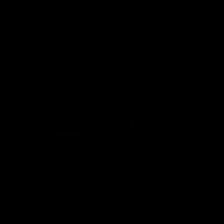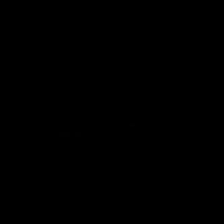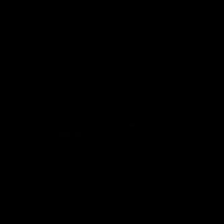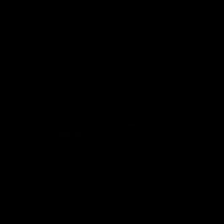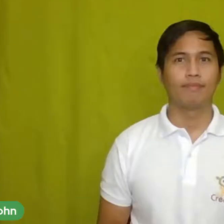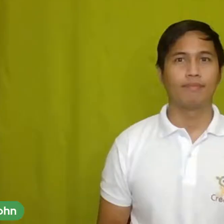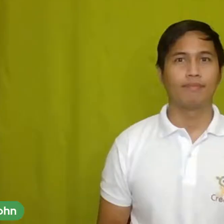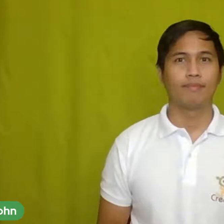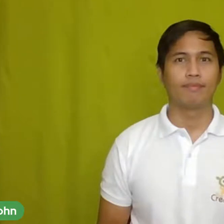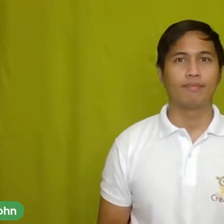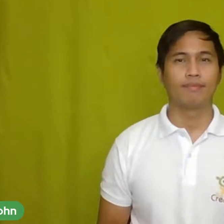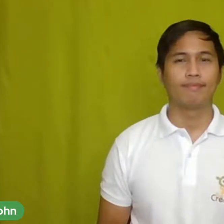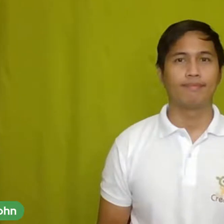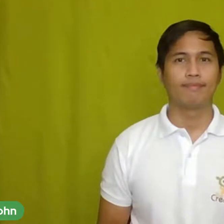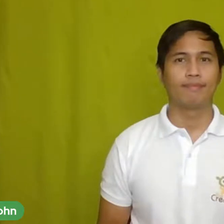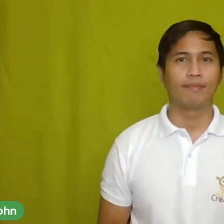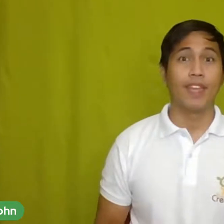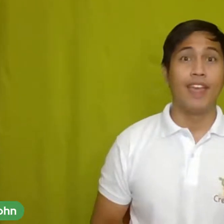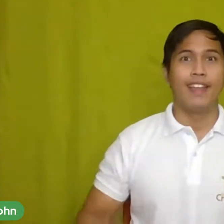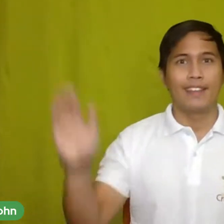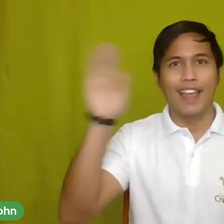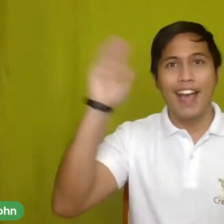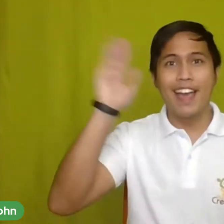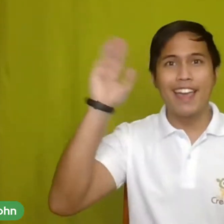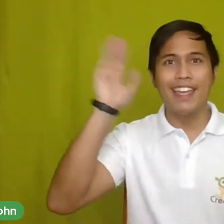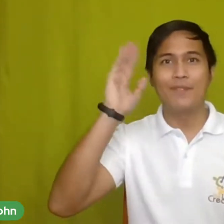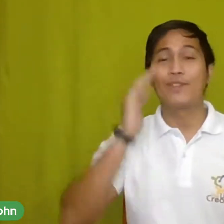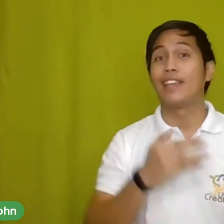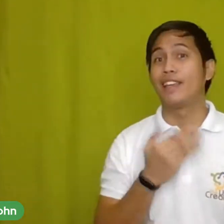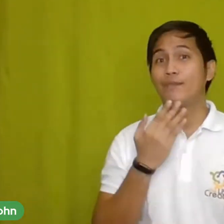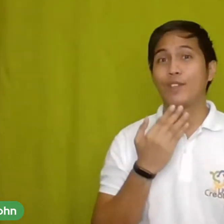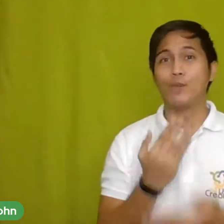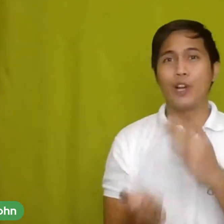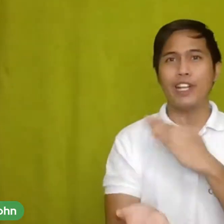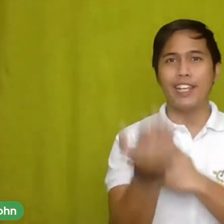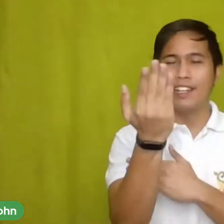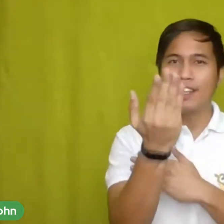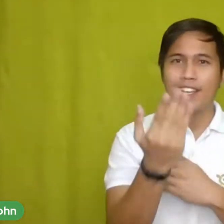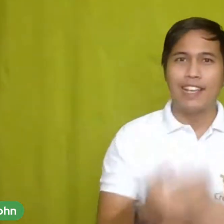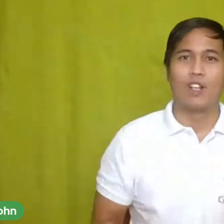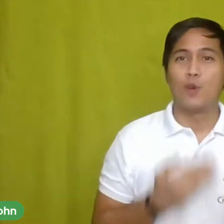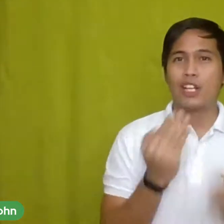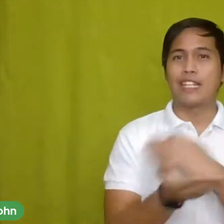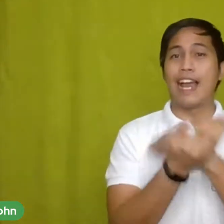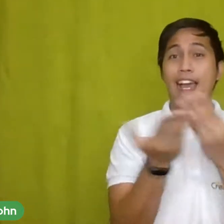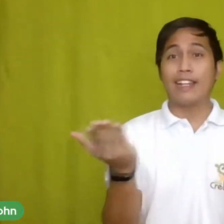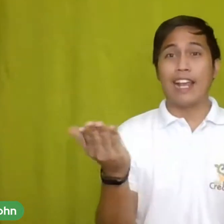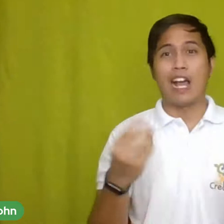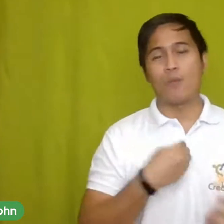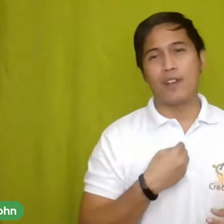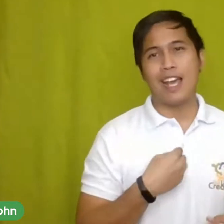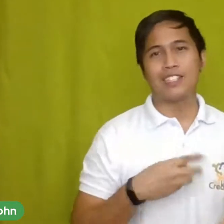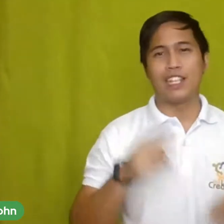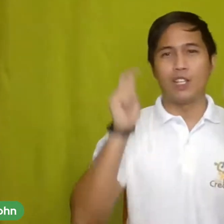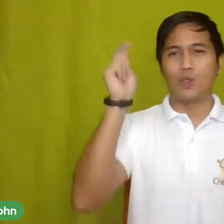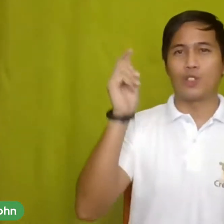Hi! Good morning! Good morning sa lahat. Ako pala si Tutor